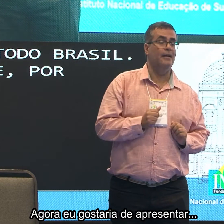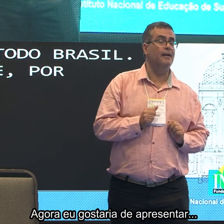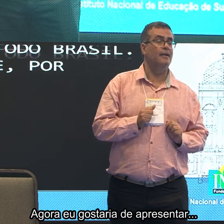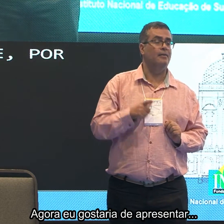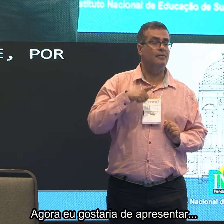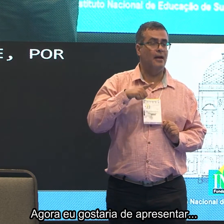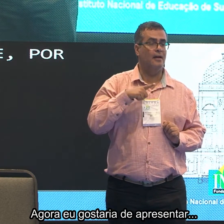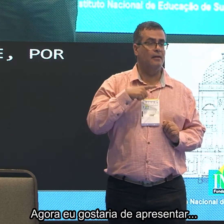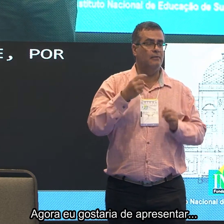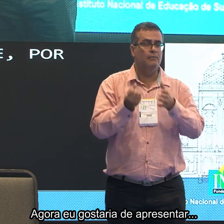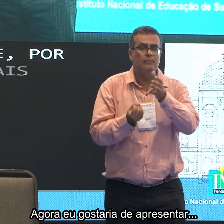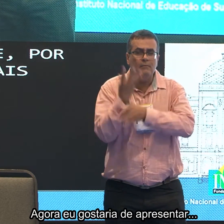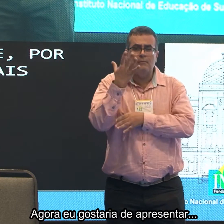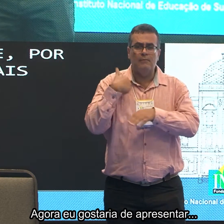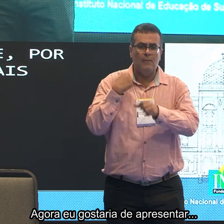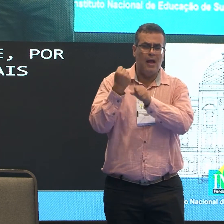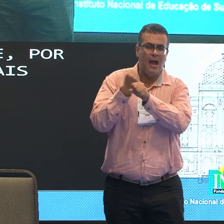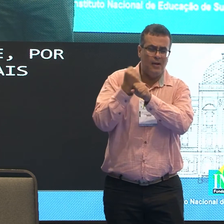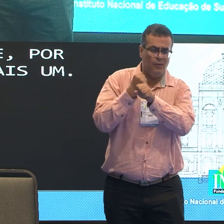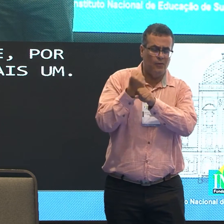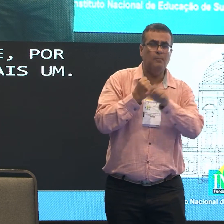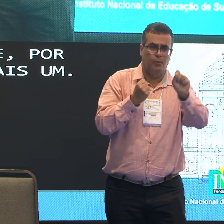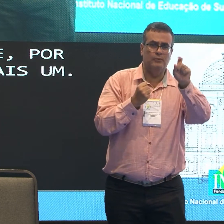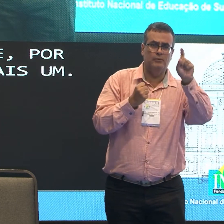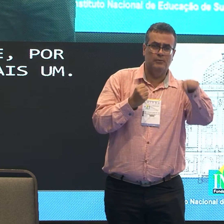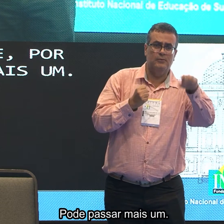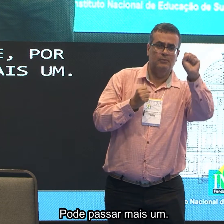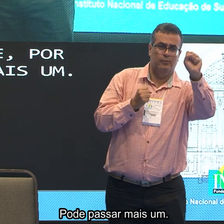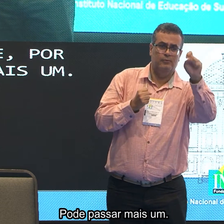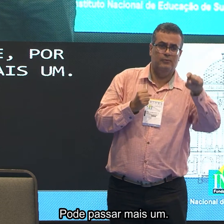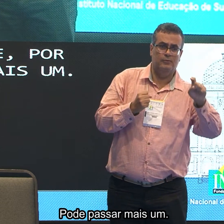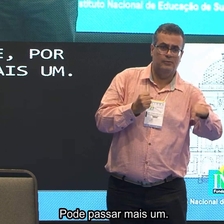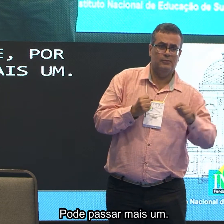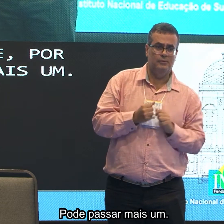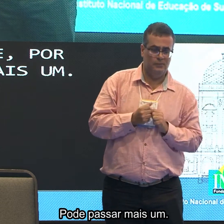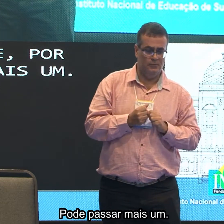Agora eu gostaria de apresentar. Pode passar mais um.